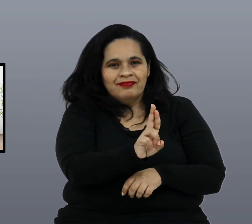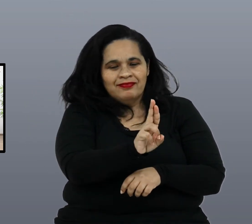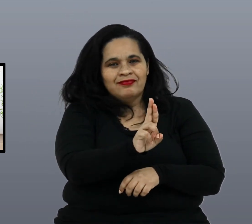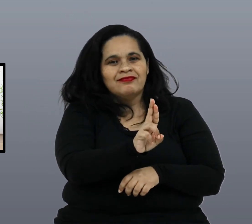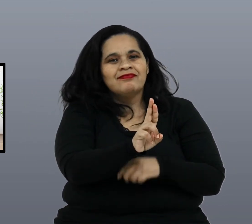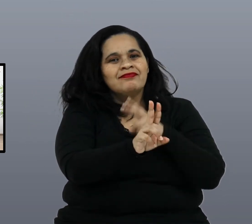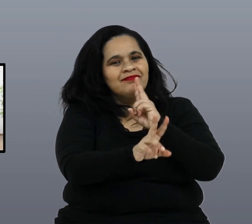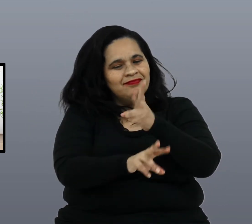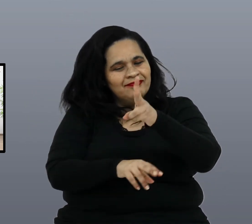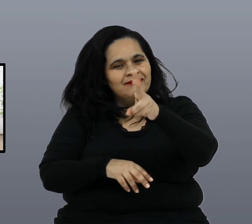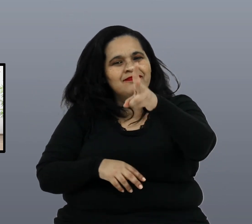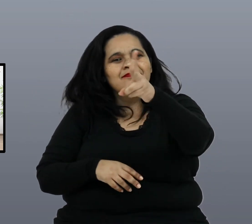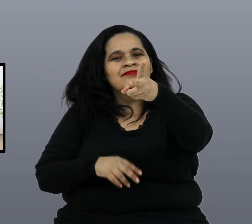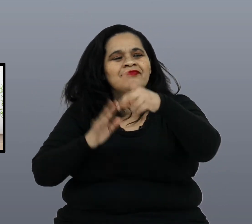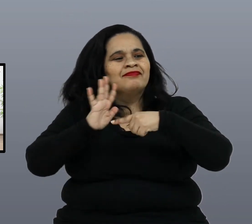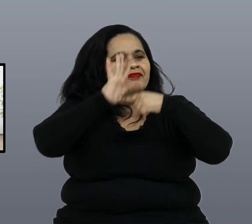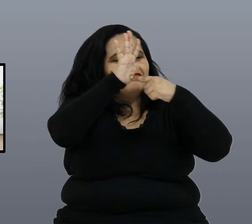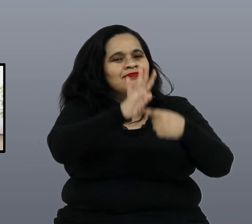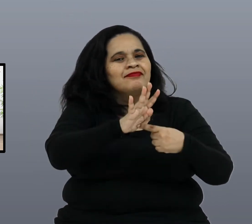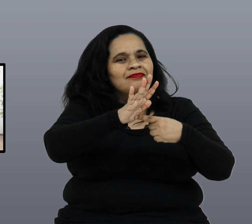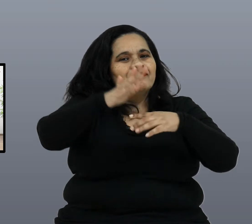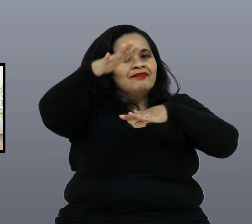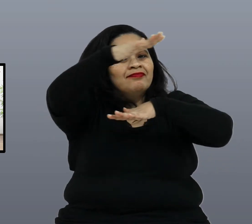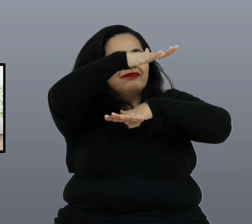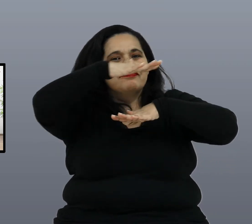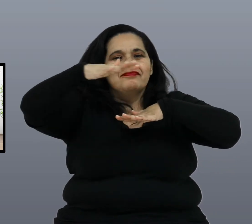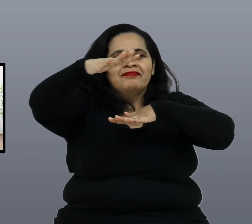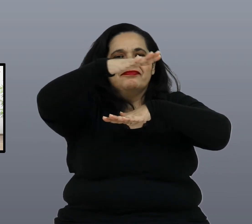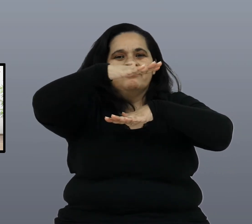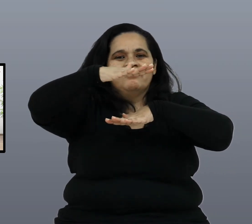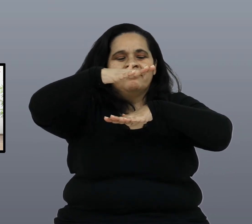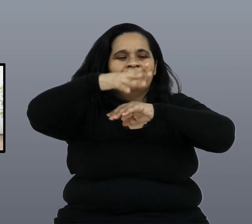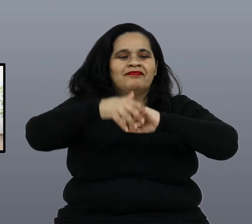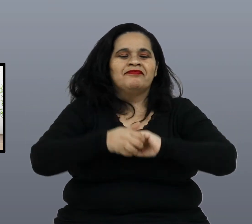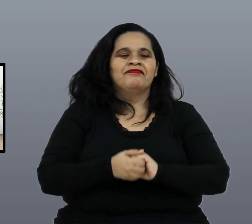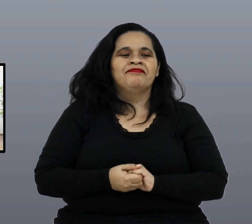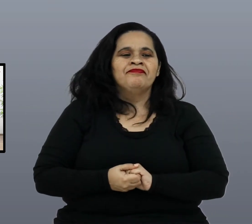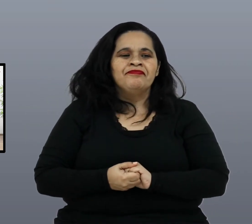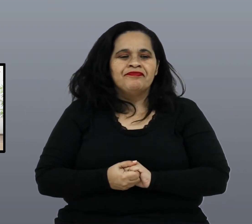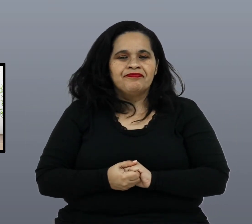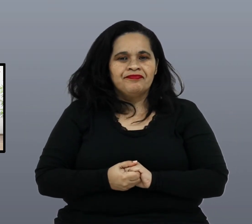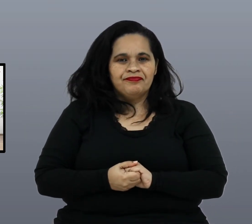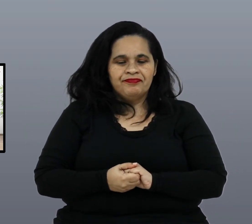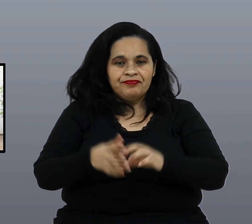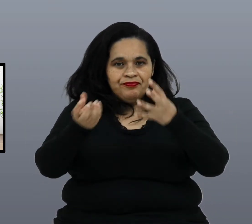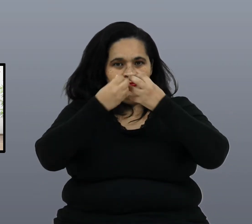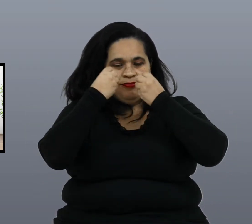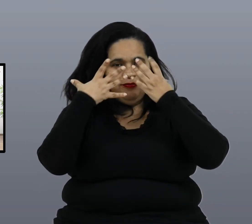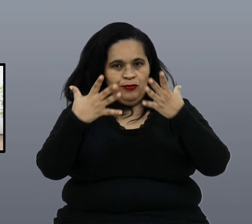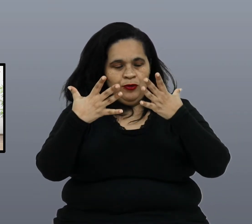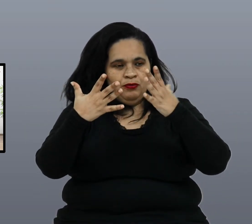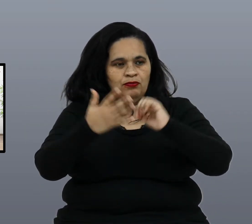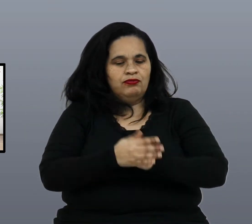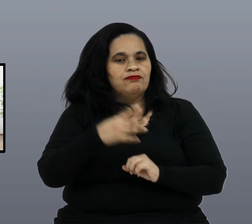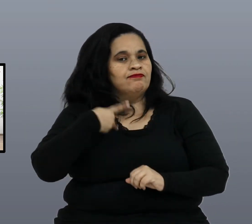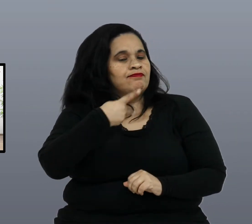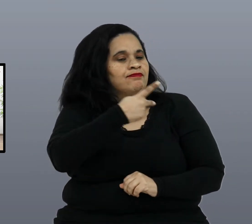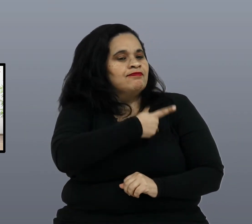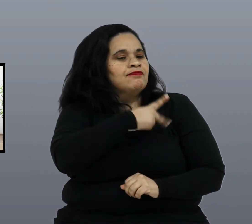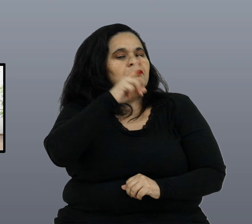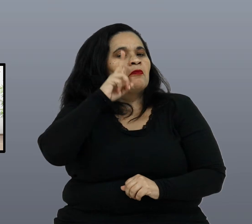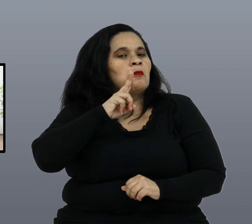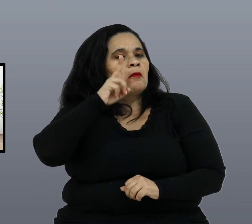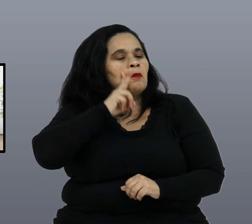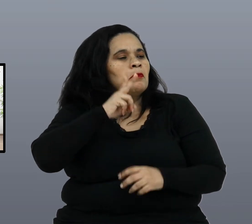Deus interessante. responde mostrando a sua soberania e a sua grandeza. É isso aí. Bom, o pastor Valdeci